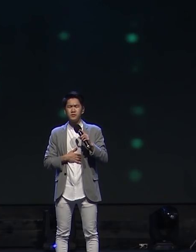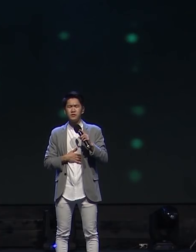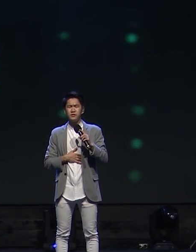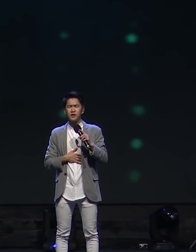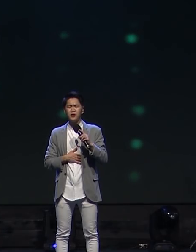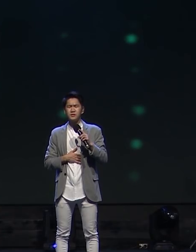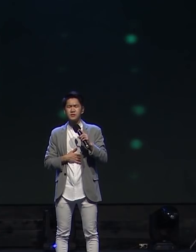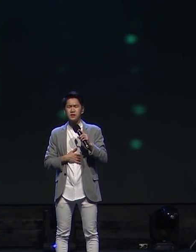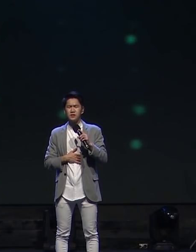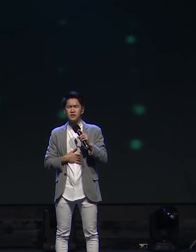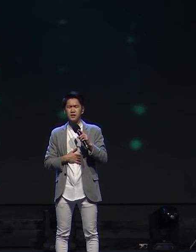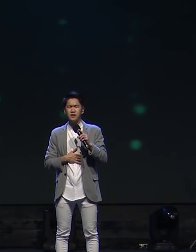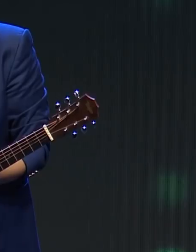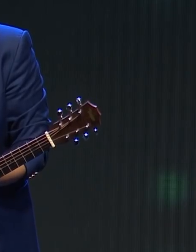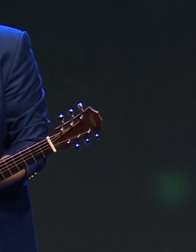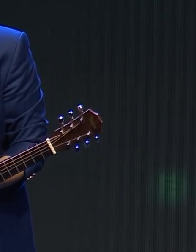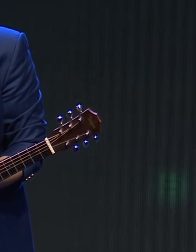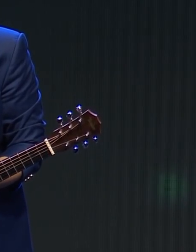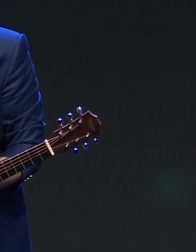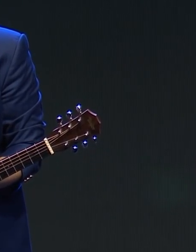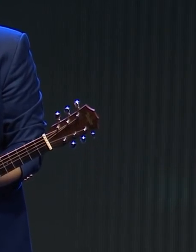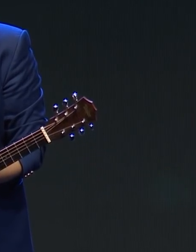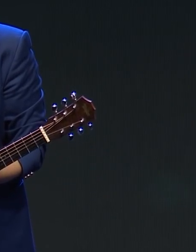biar ku merasakan